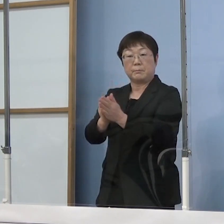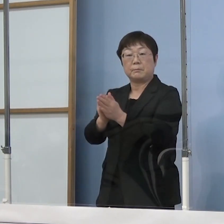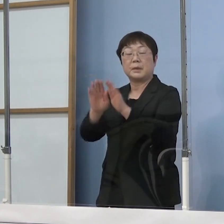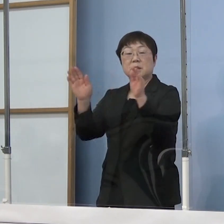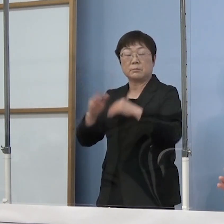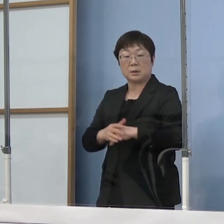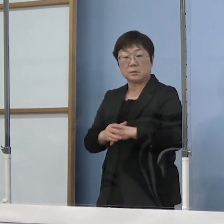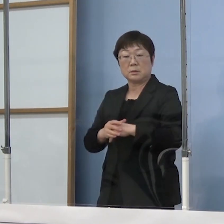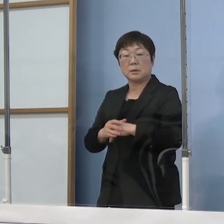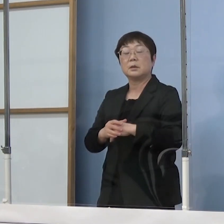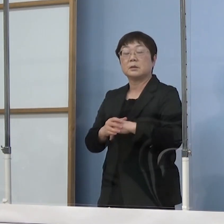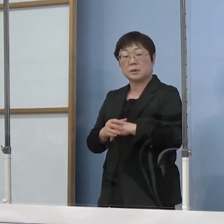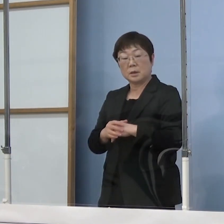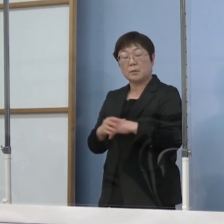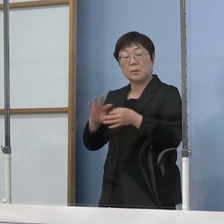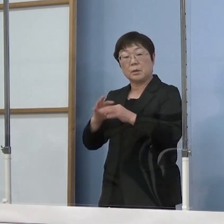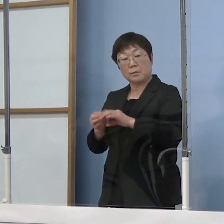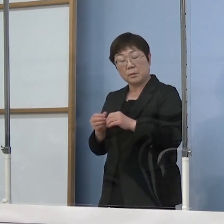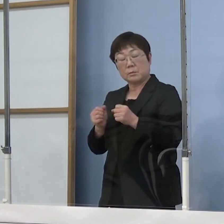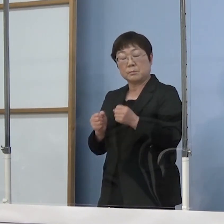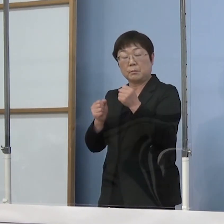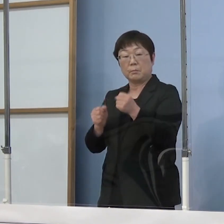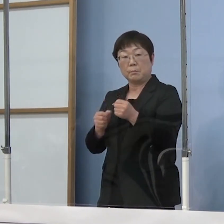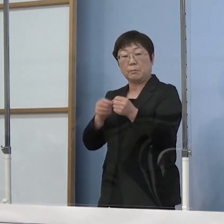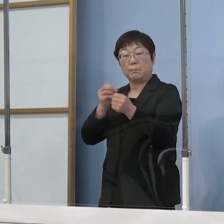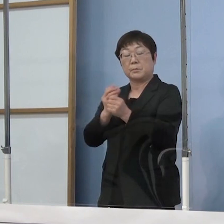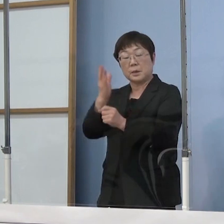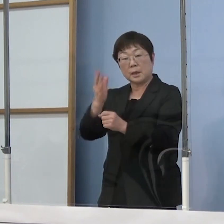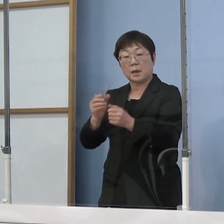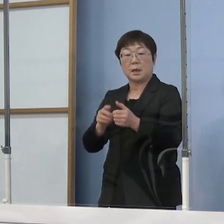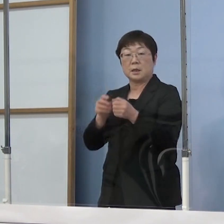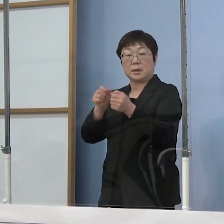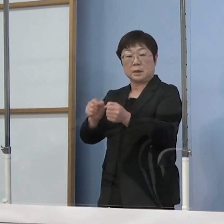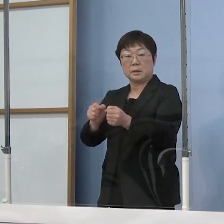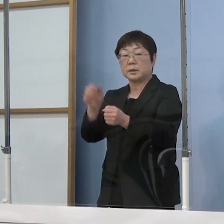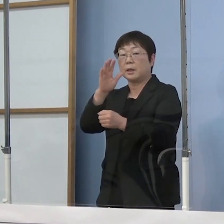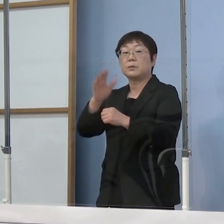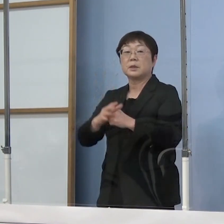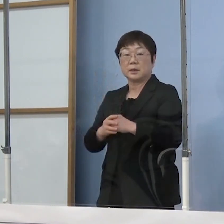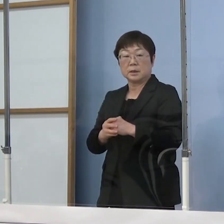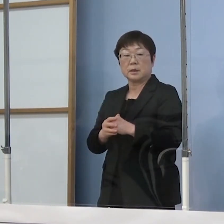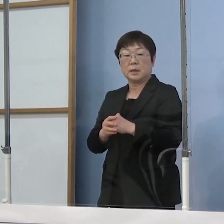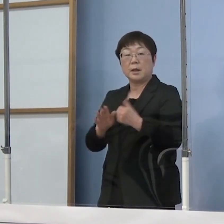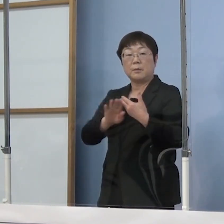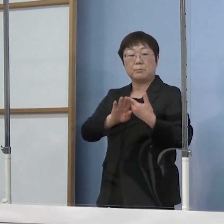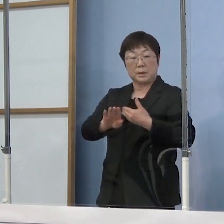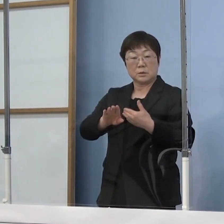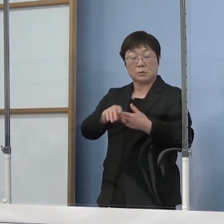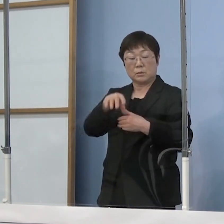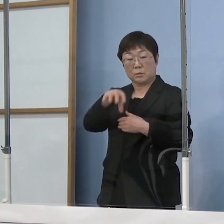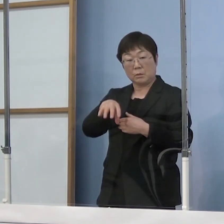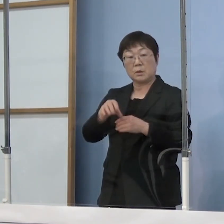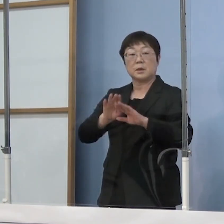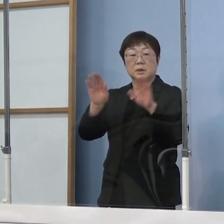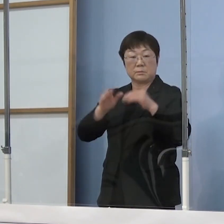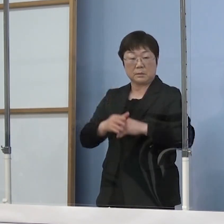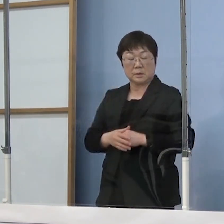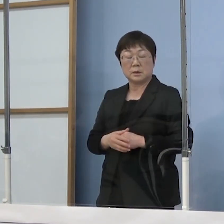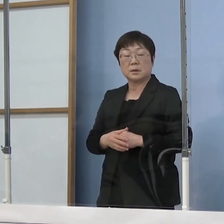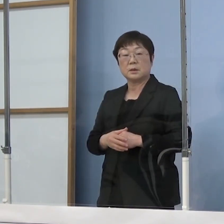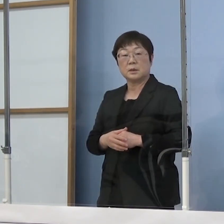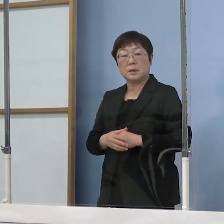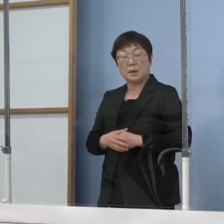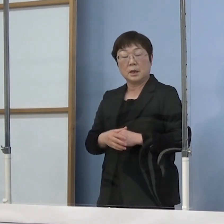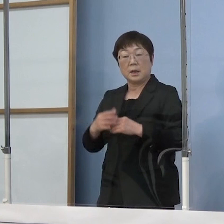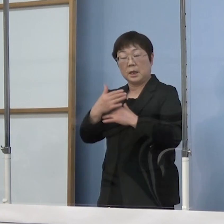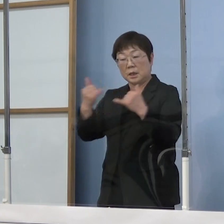ーがその時間帯にやっていたわけではないわけなんですよね。まあ、きっちりその尺の中には入ったと。まあ、確かに